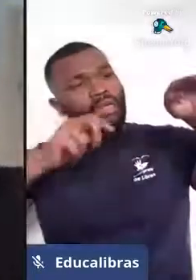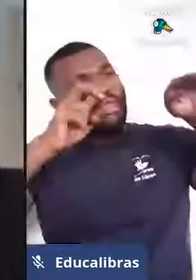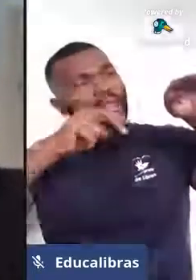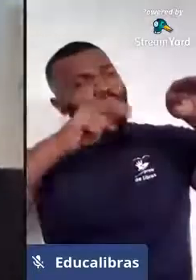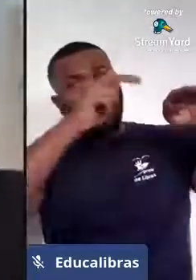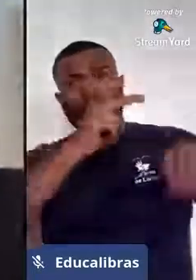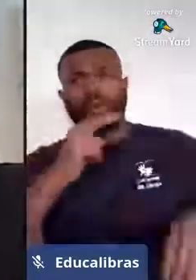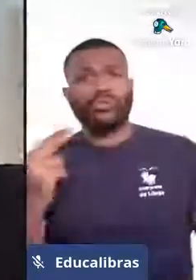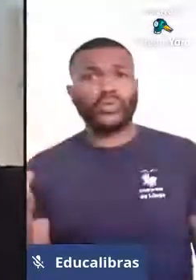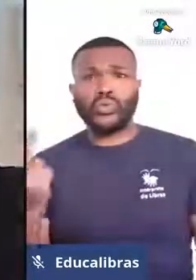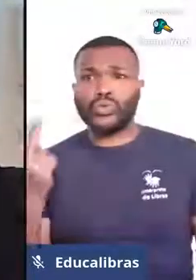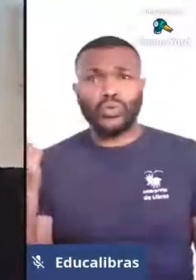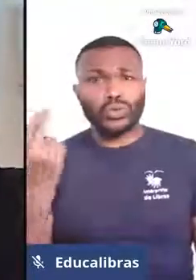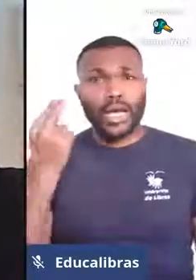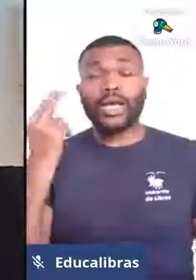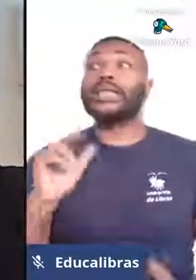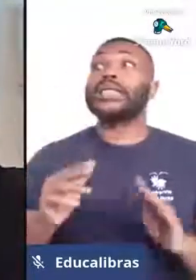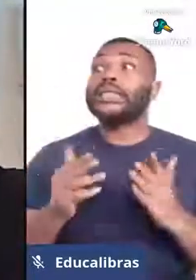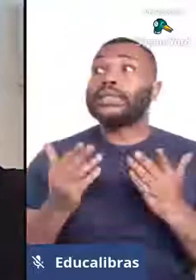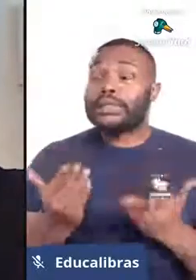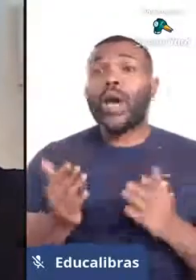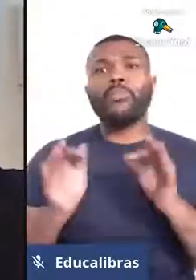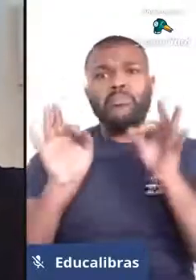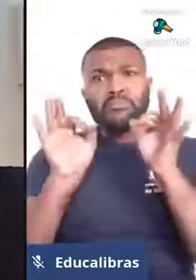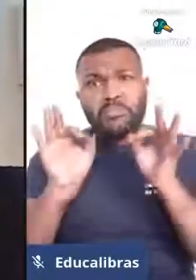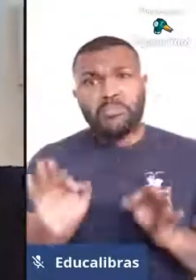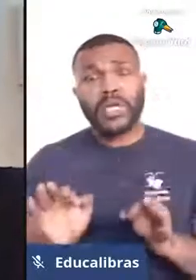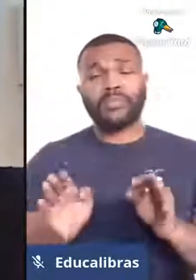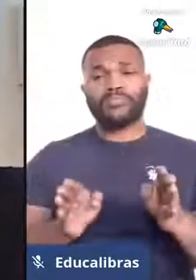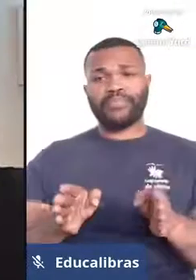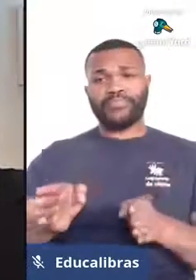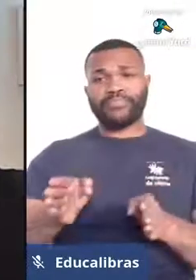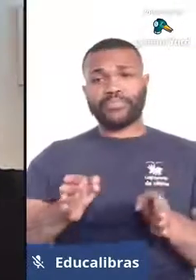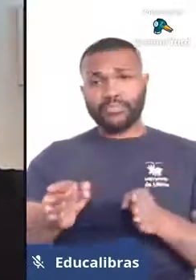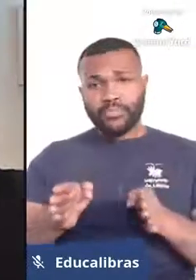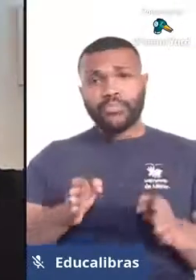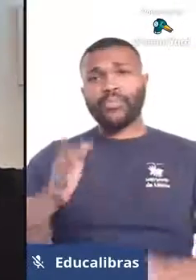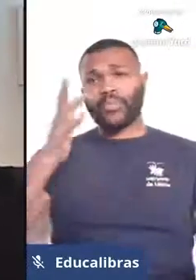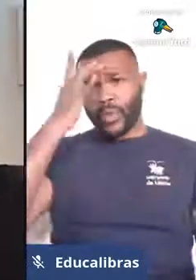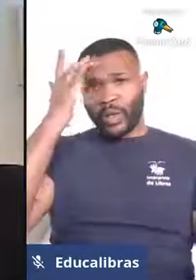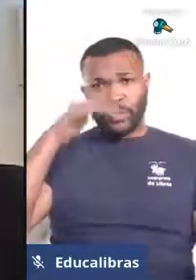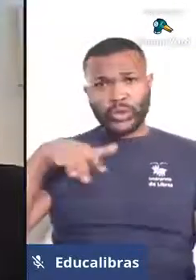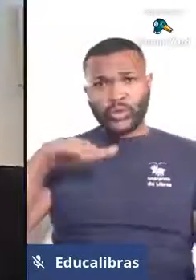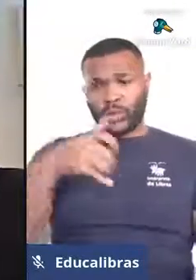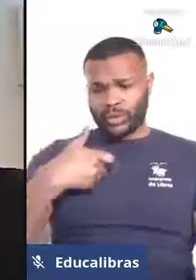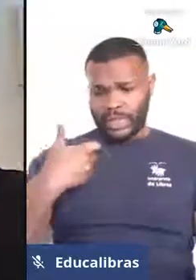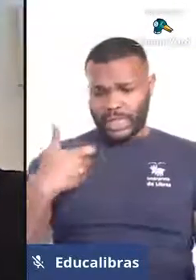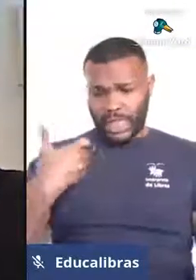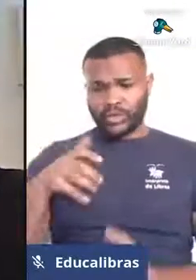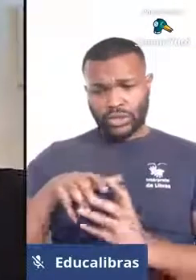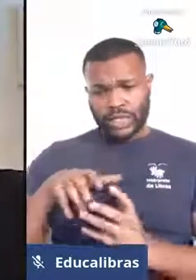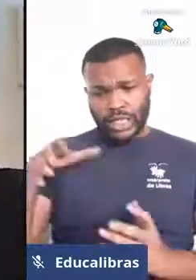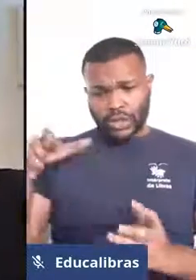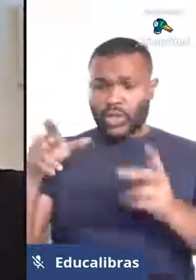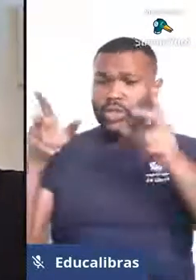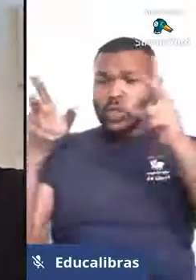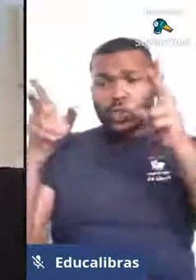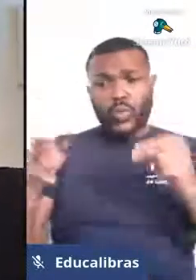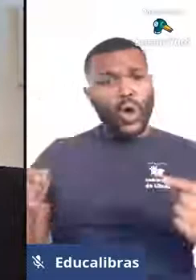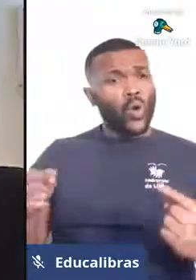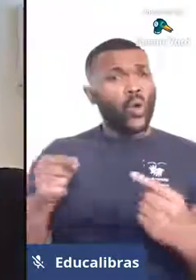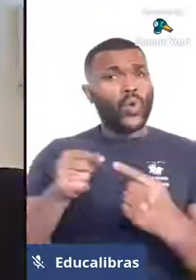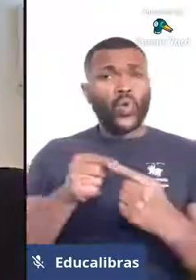garantir a acessibilidade de pessoas mais velhas, é o mesmo caminho de você